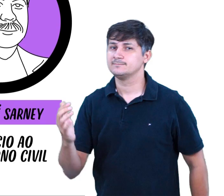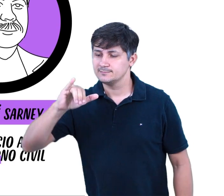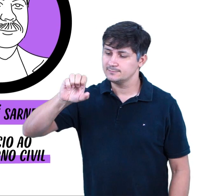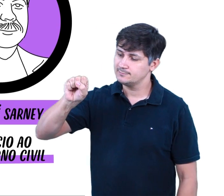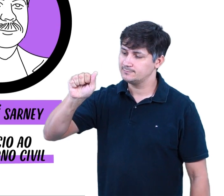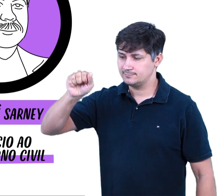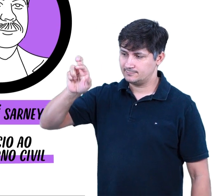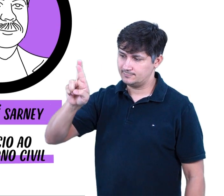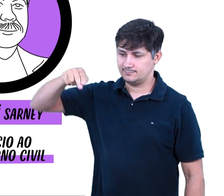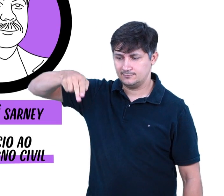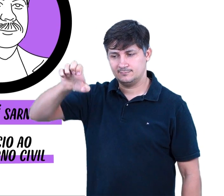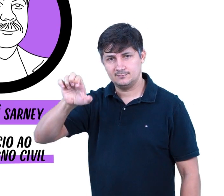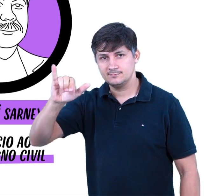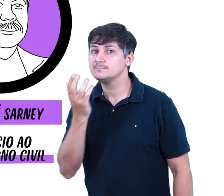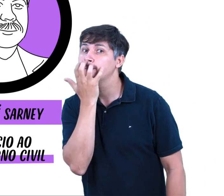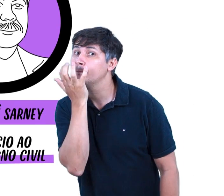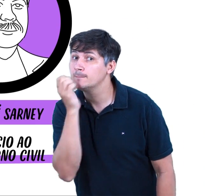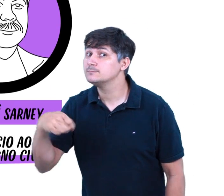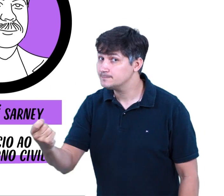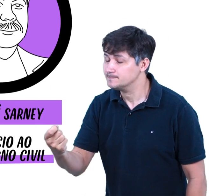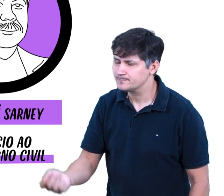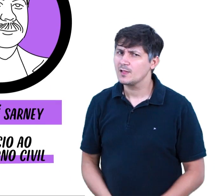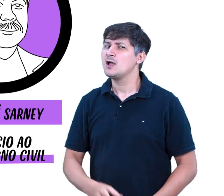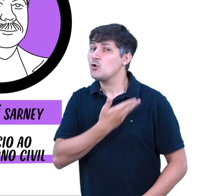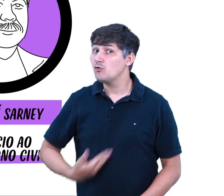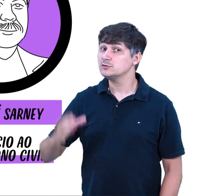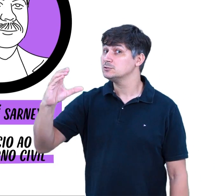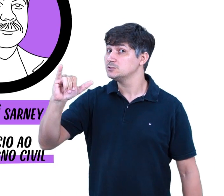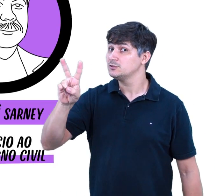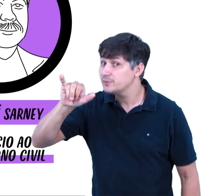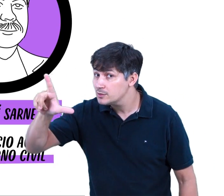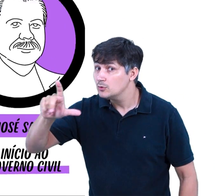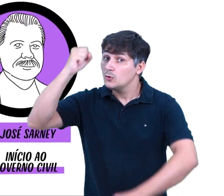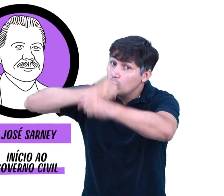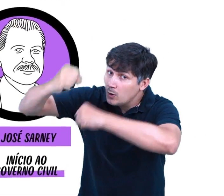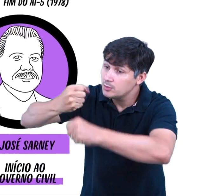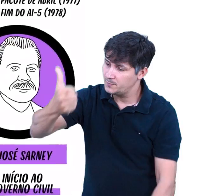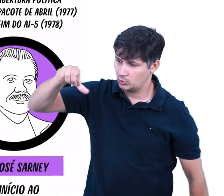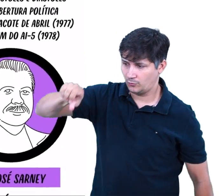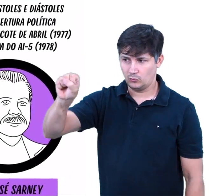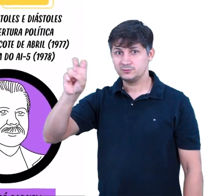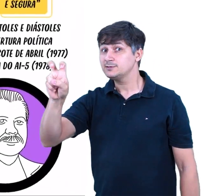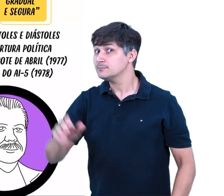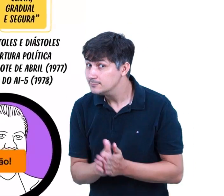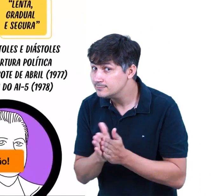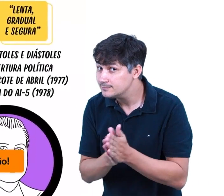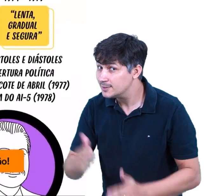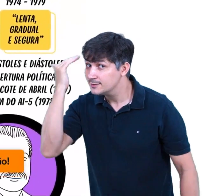governo civil no Brasil em 1985. Curtiu? Agora é só baixar esse mapa